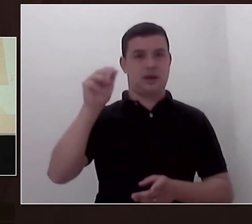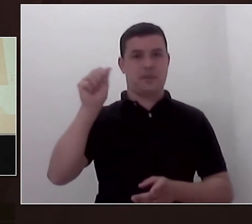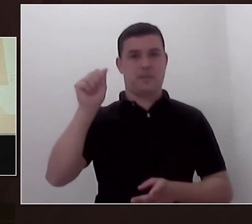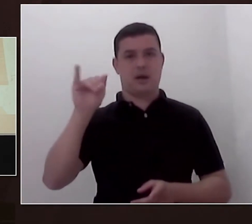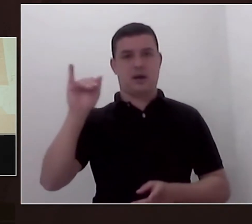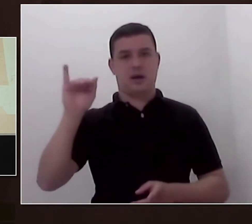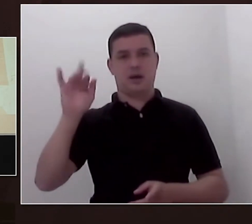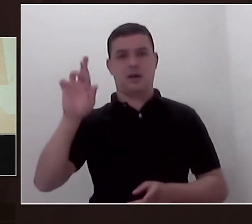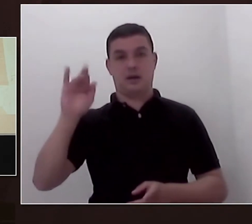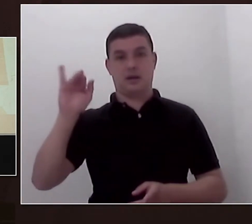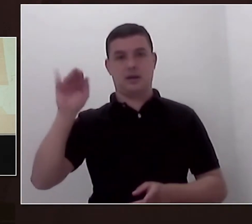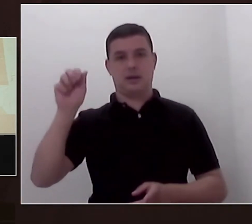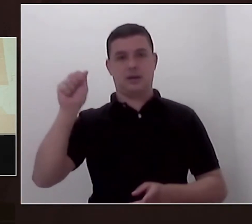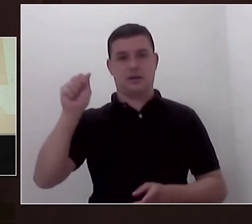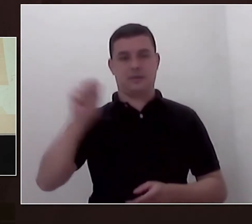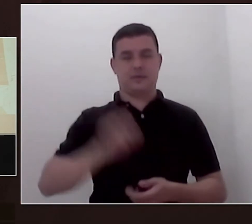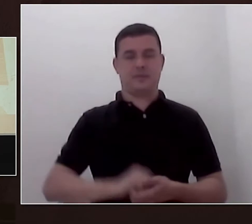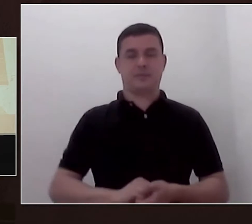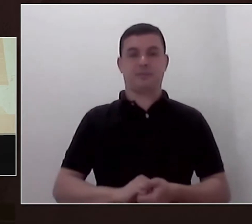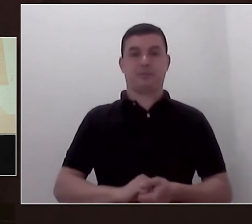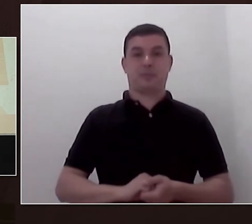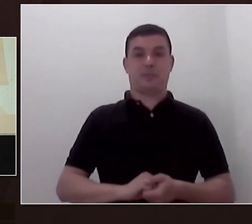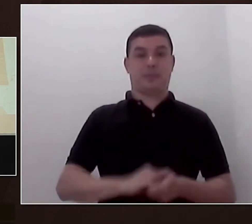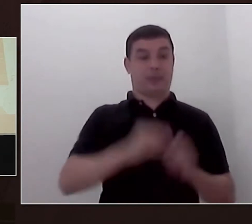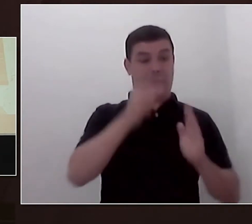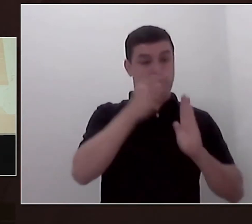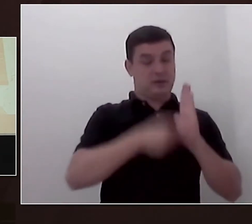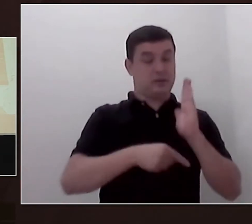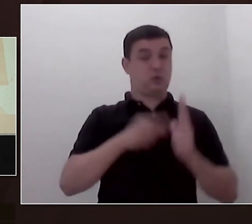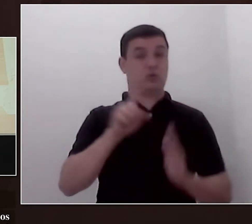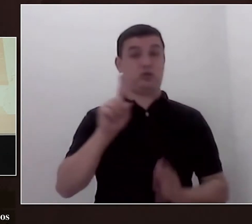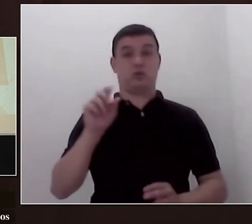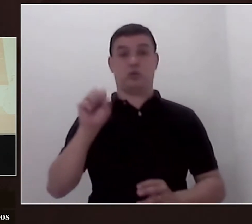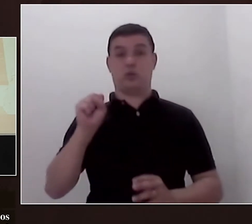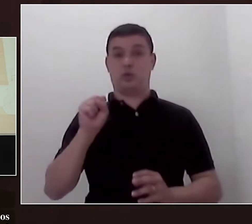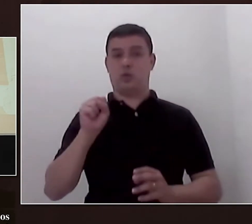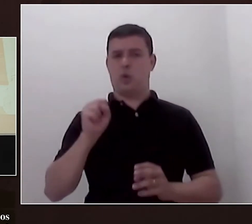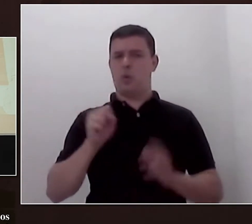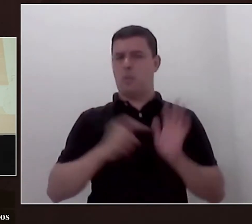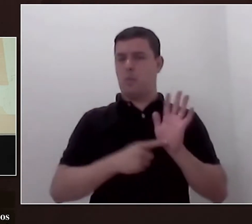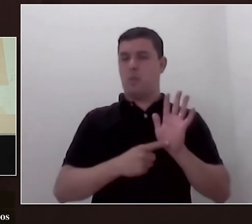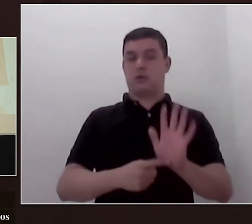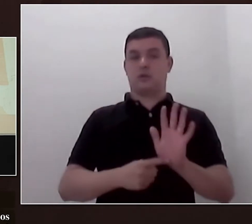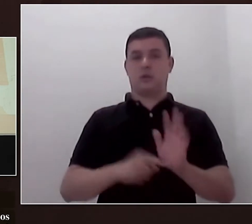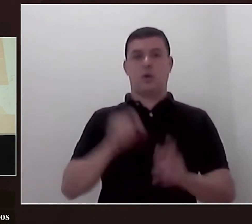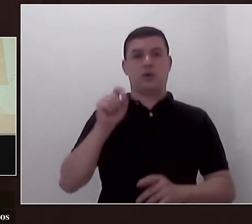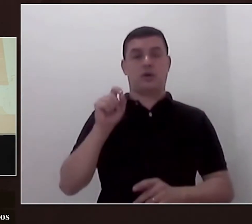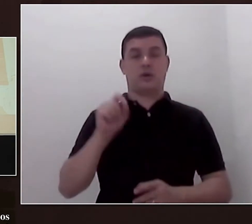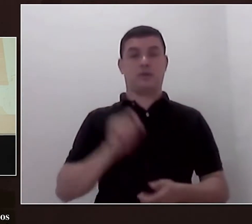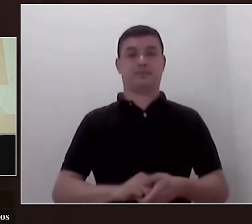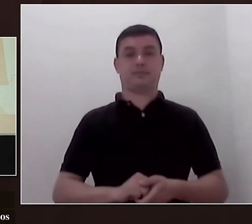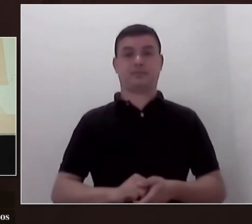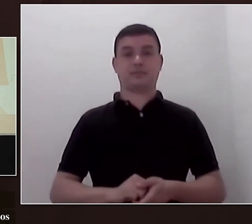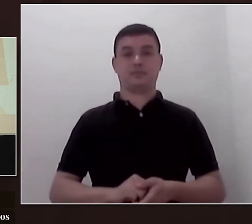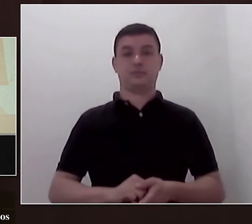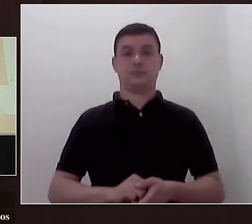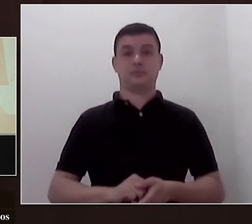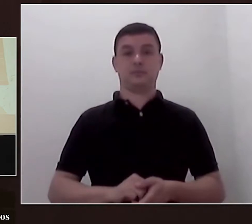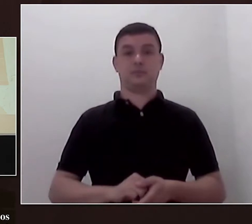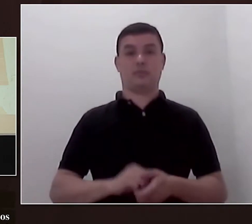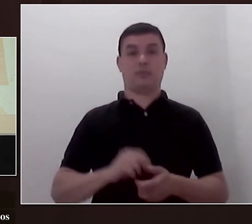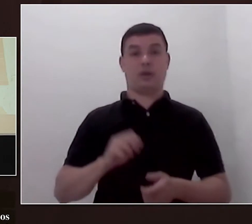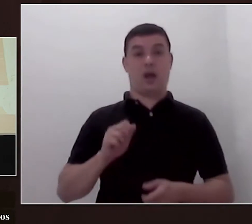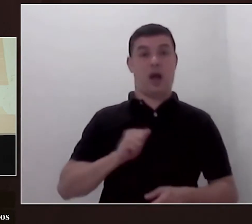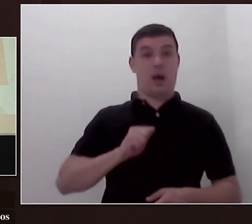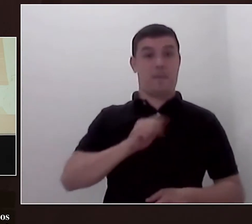versículo 18, vendo, porém, Simão que pelo fato de imporem os apóstolos as mãos era concedido